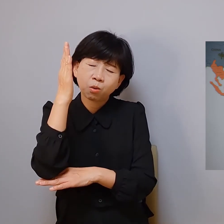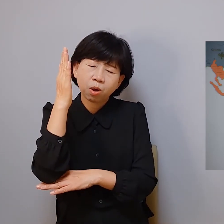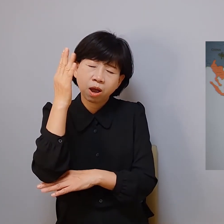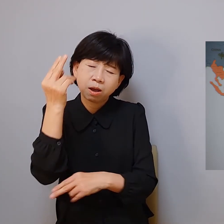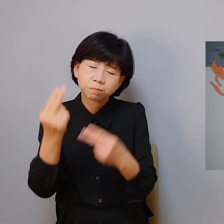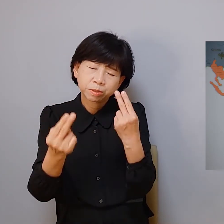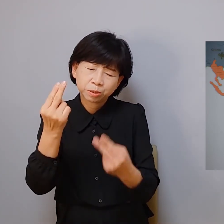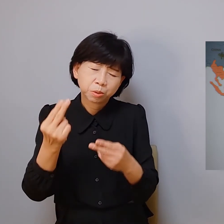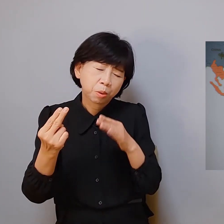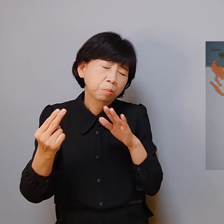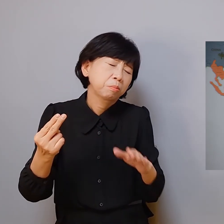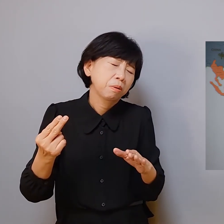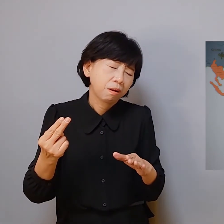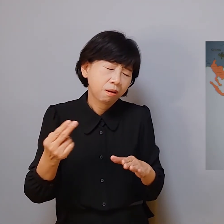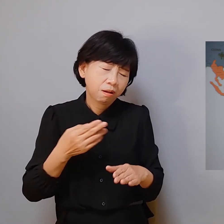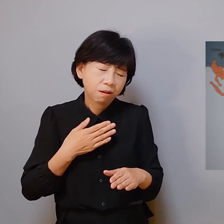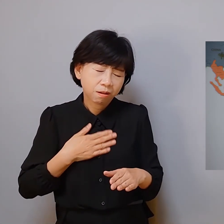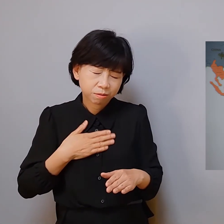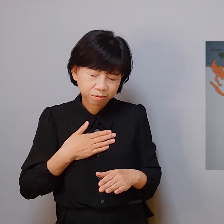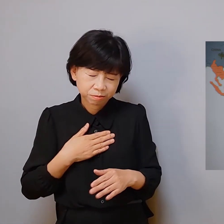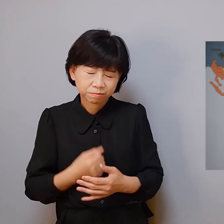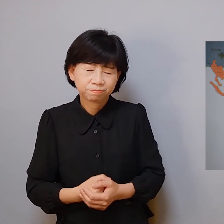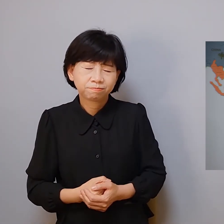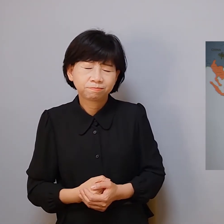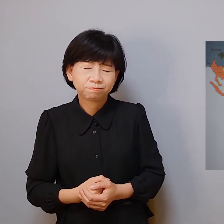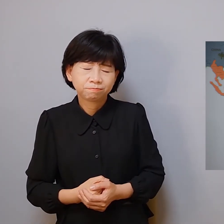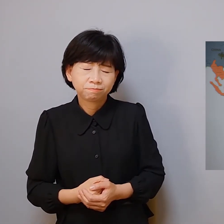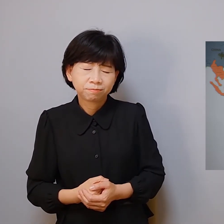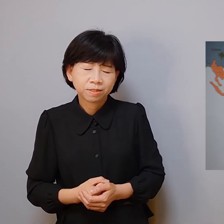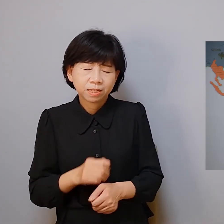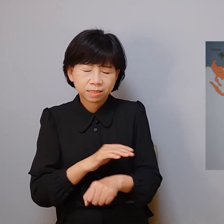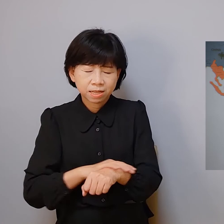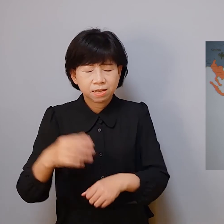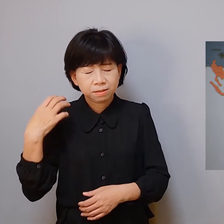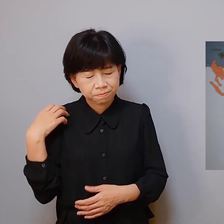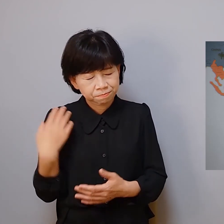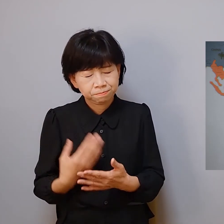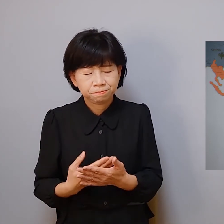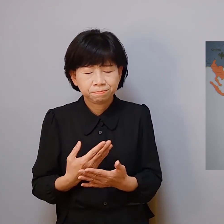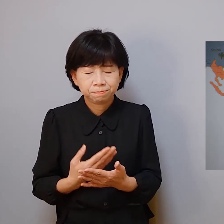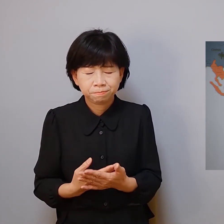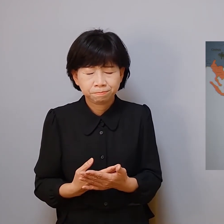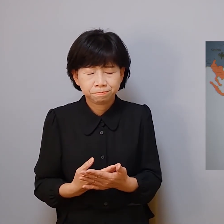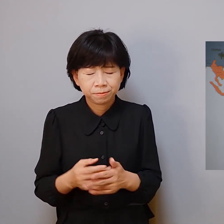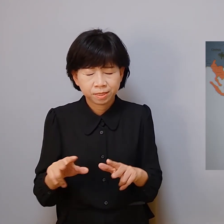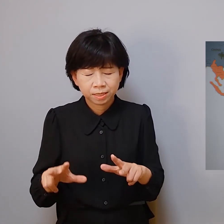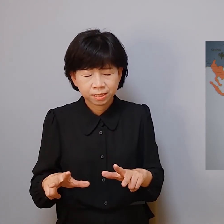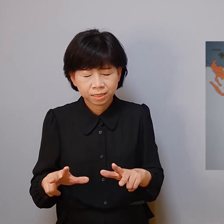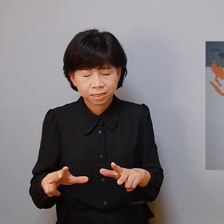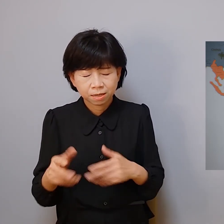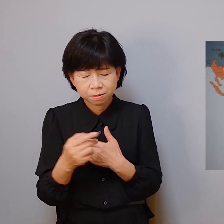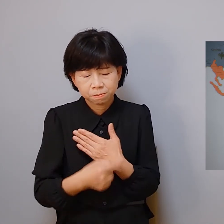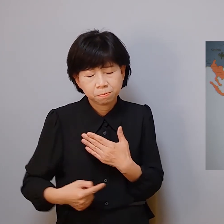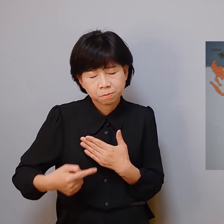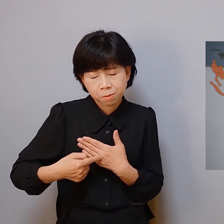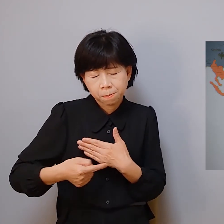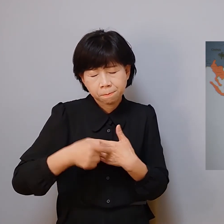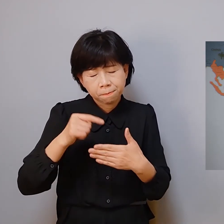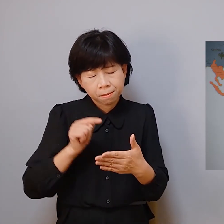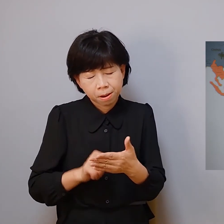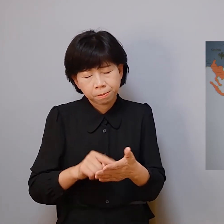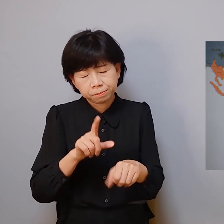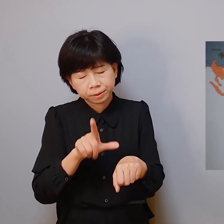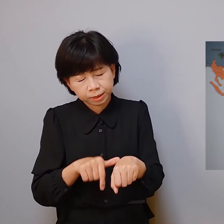비교할 수 없는 줄 믿습니다. 잘 감당케 하여 주시옵소서. 이 시간 몸,